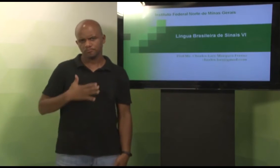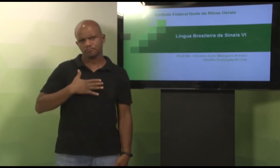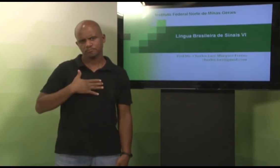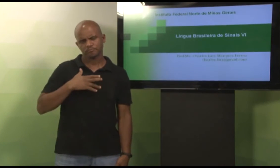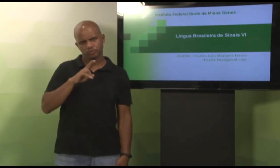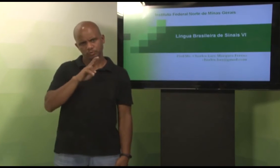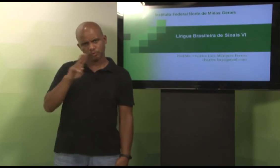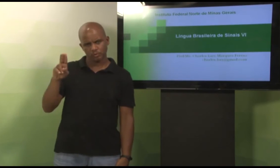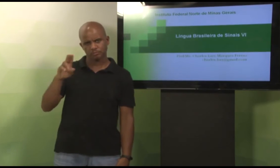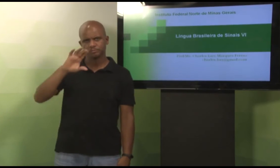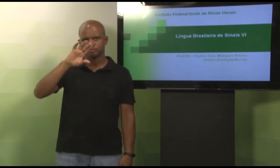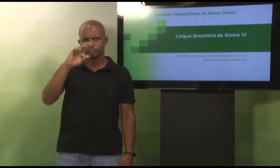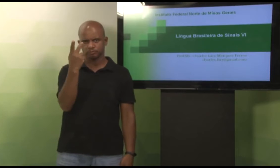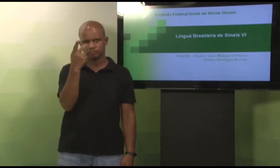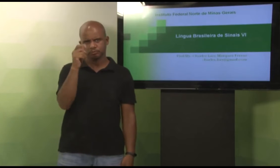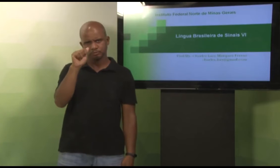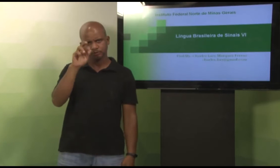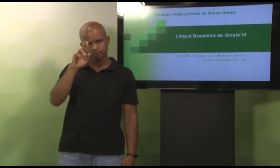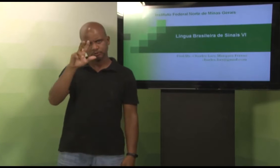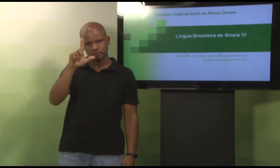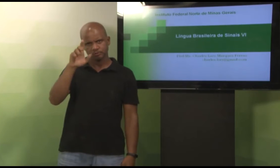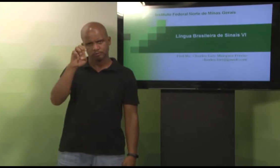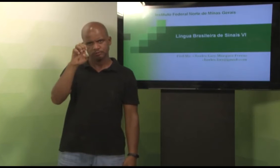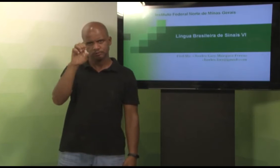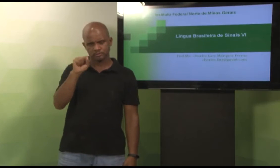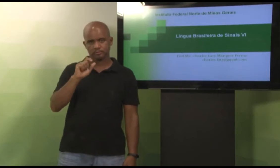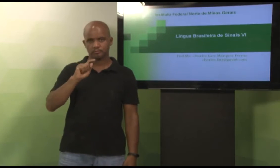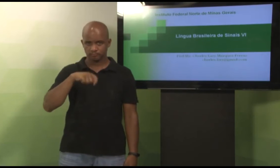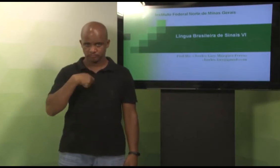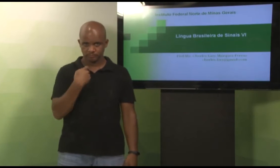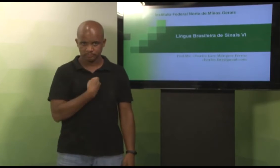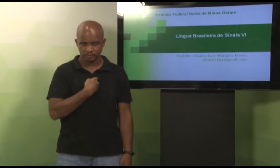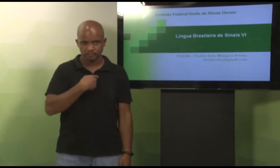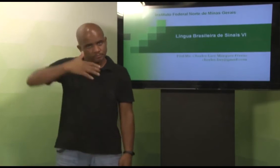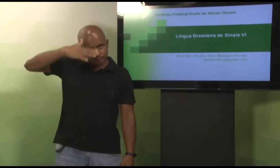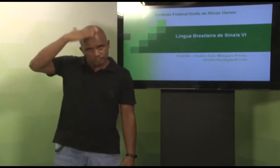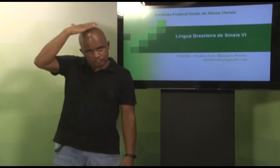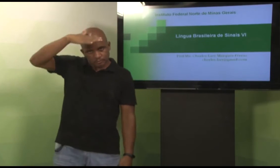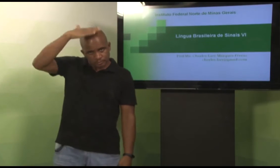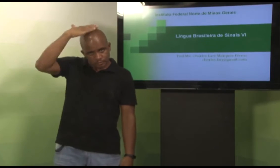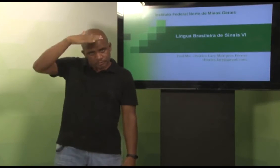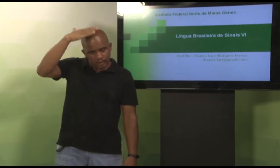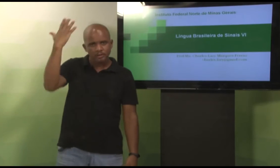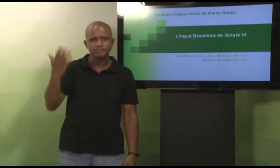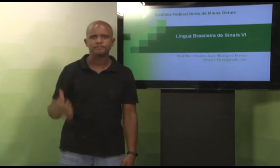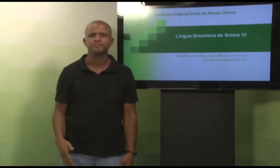Então, o meu nome é Charles e este é o meu sinal.